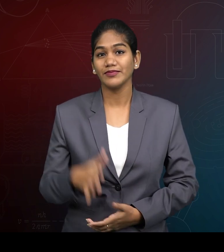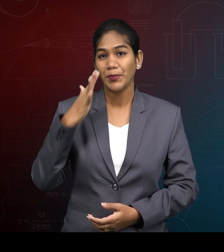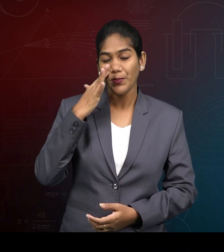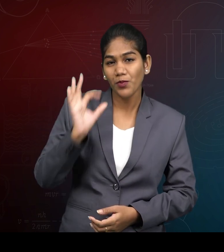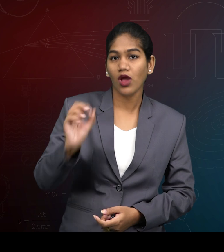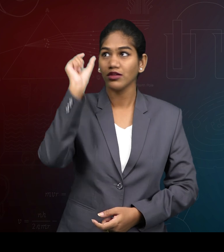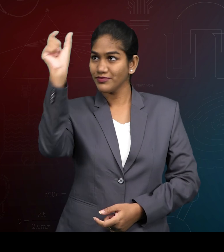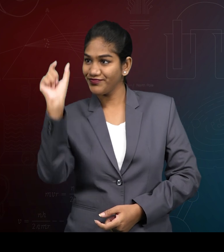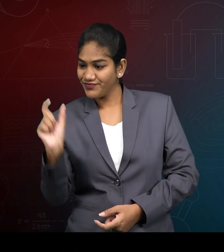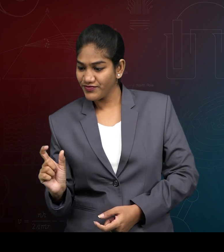ಕೀವರ್ಡ್ಗಳು: